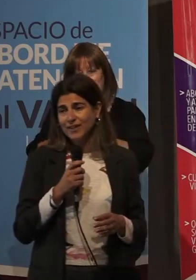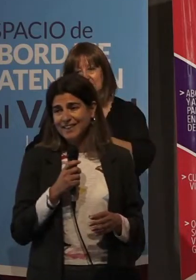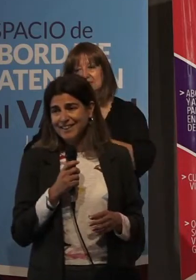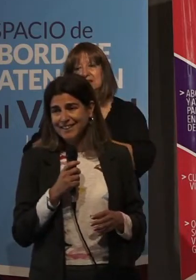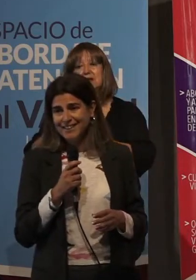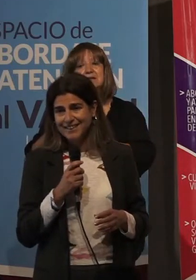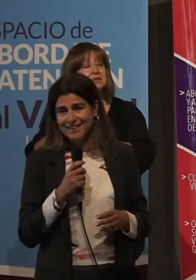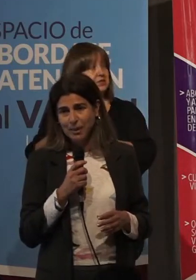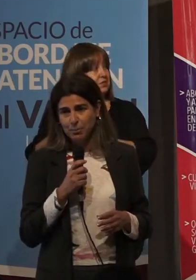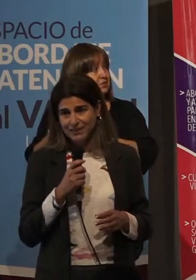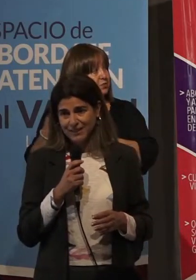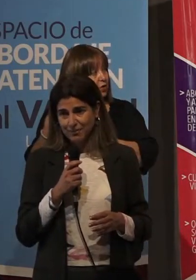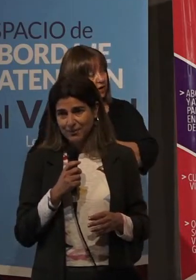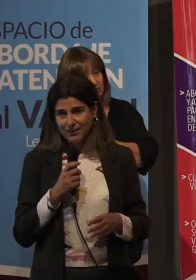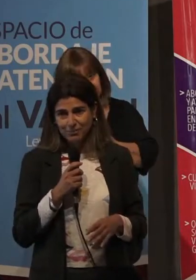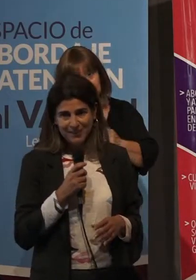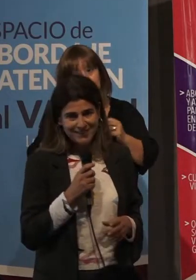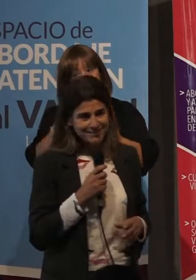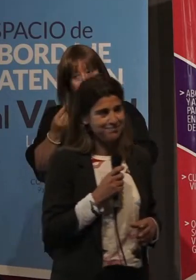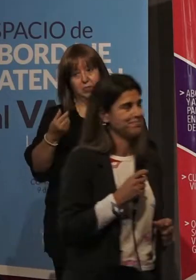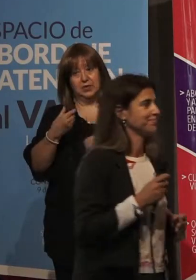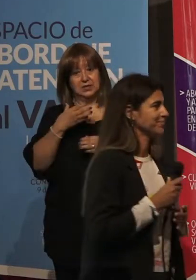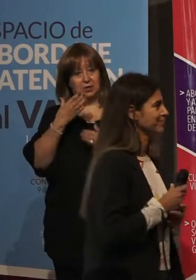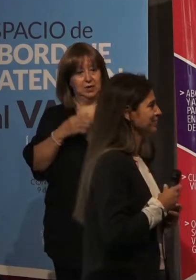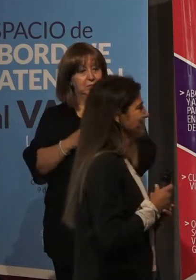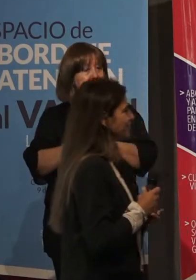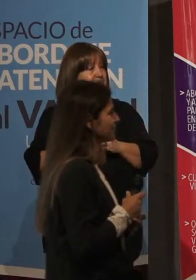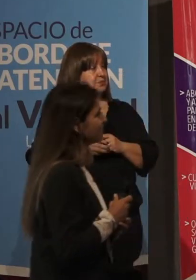videíto y después charlamos. ¿Qué les parece?